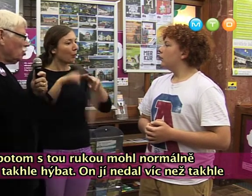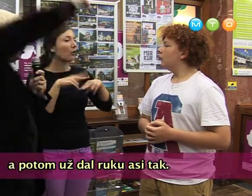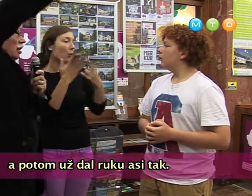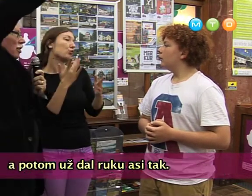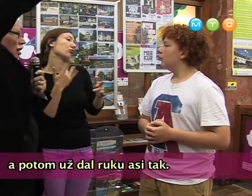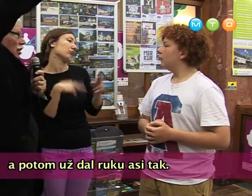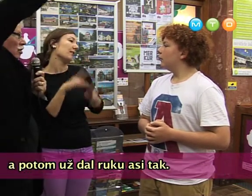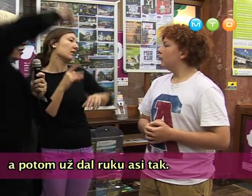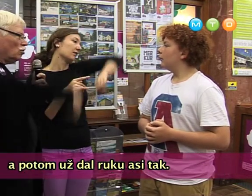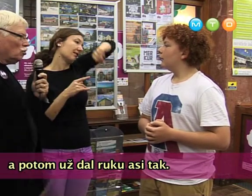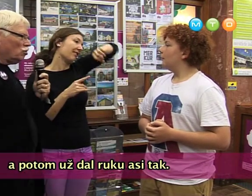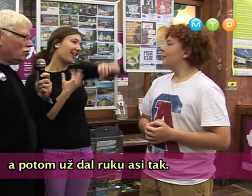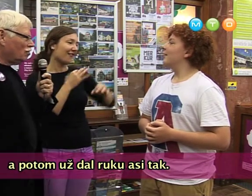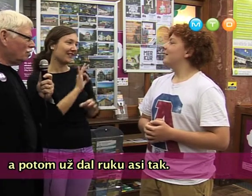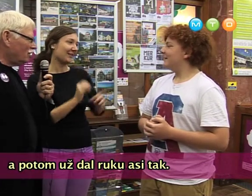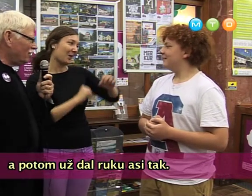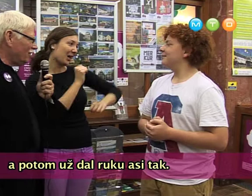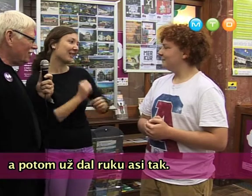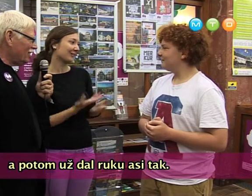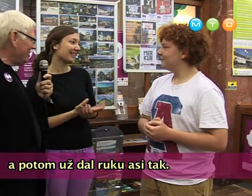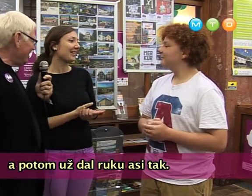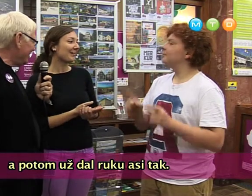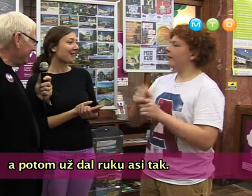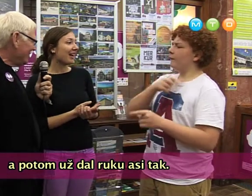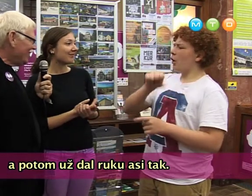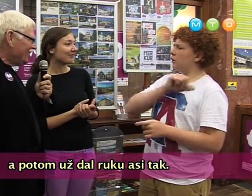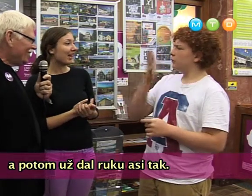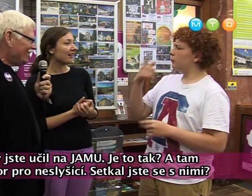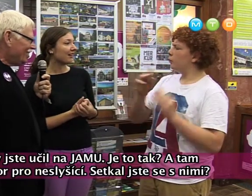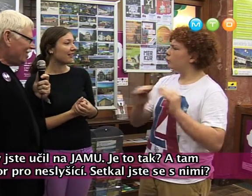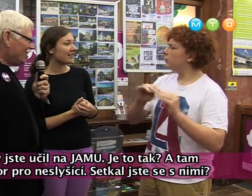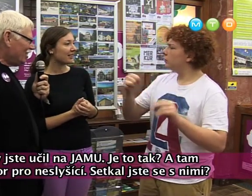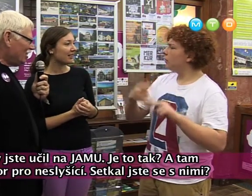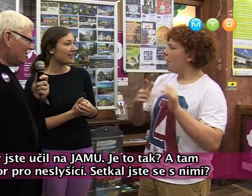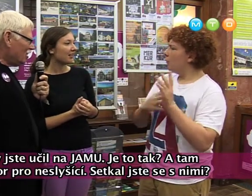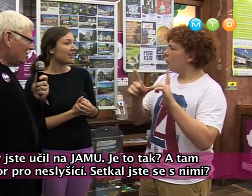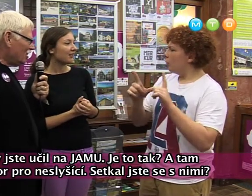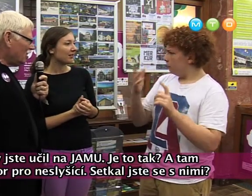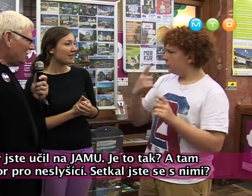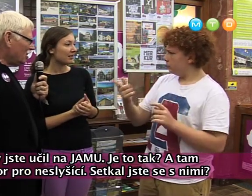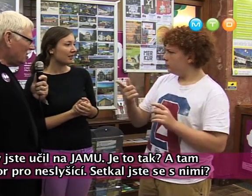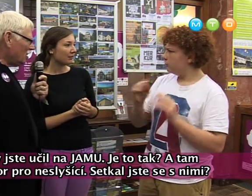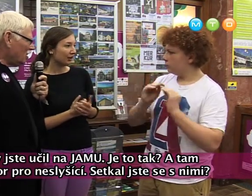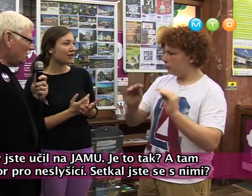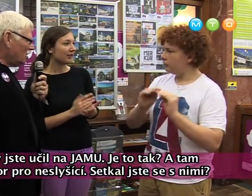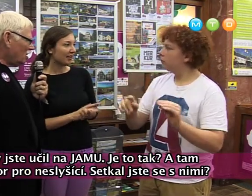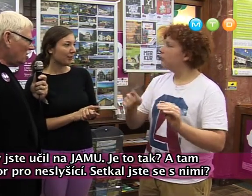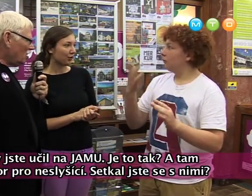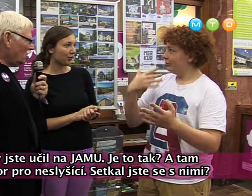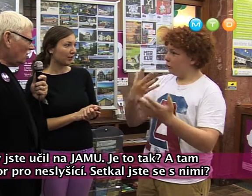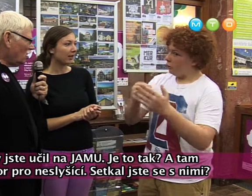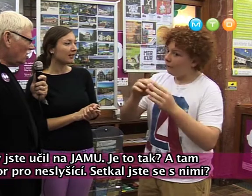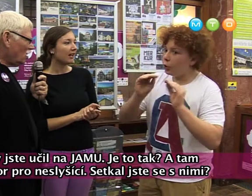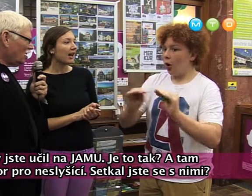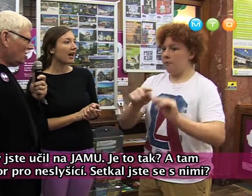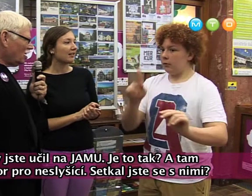A potom už dal tak asi ruku. Jo? A vy jste vlastně učil na té JAMU, že